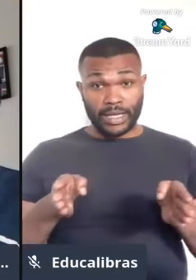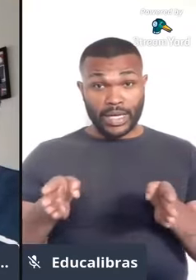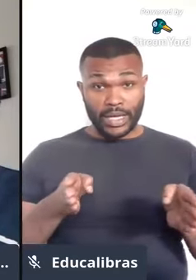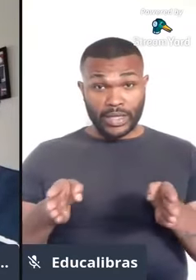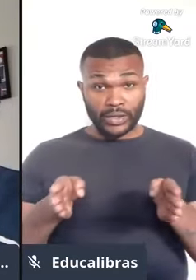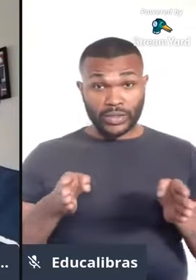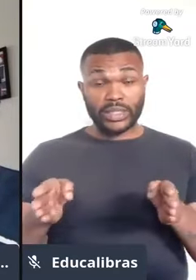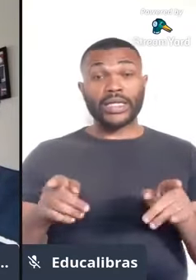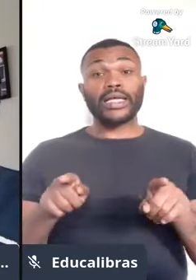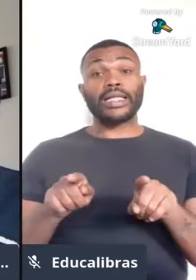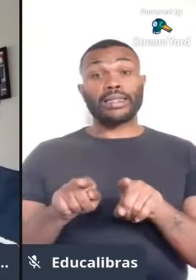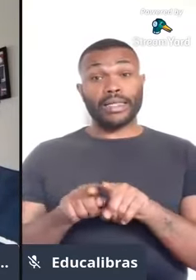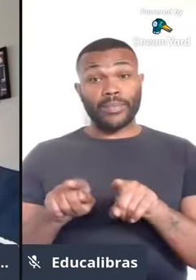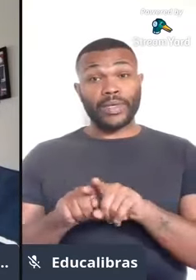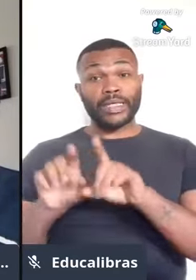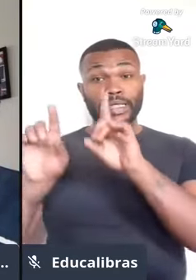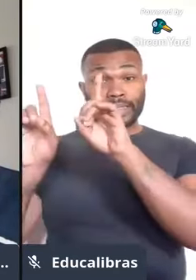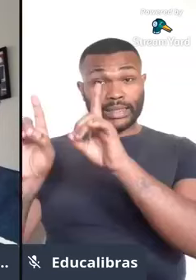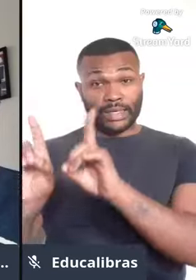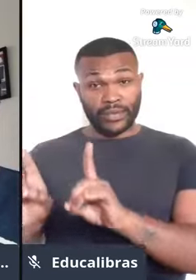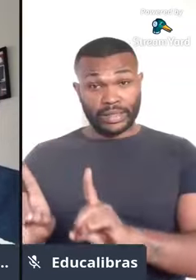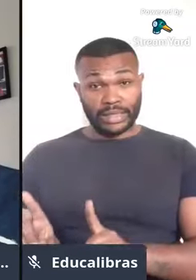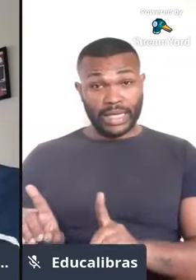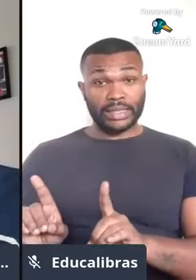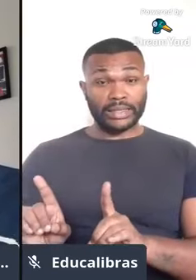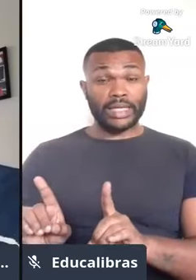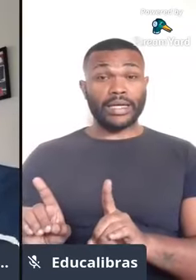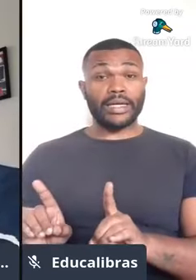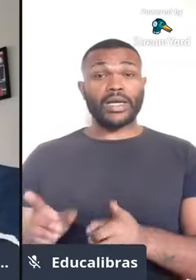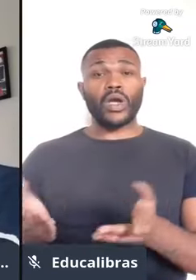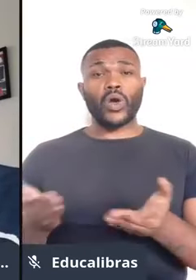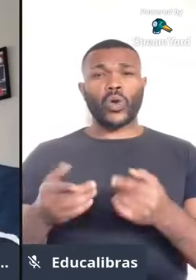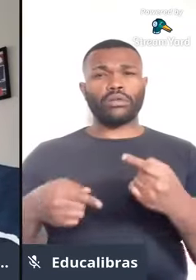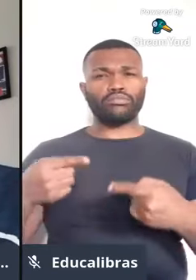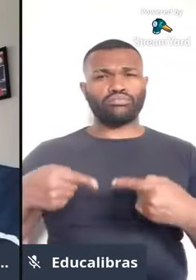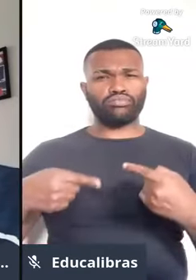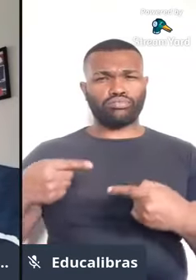da deficiência, só para efeito aqui de discussão,